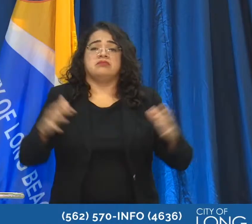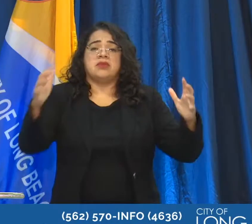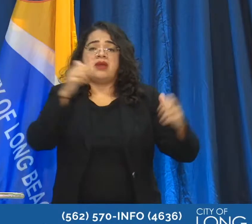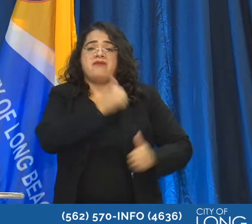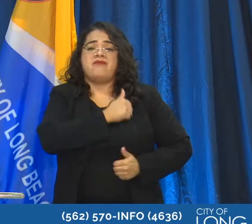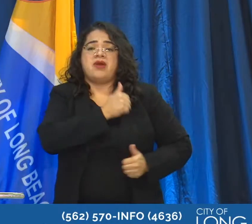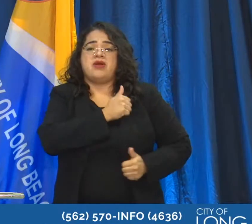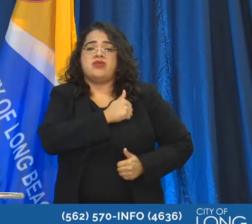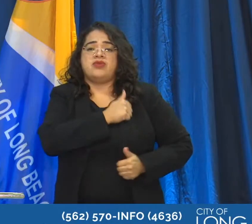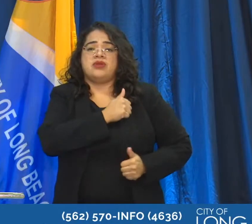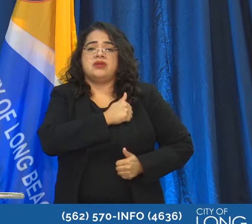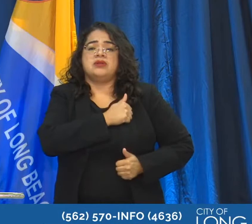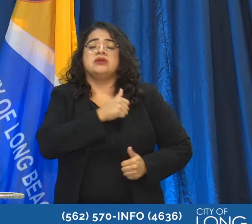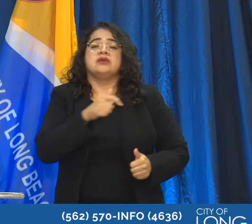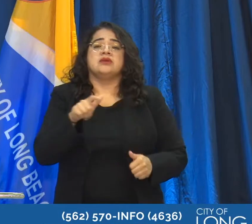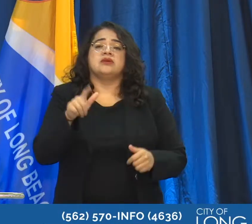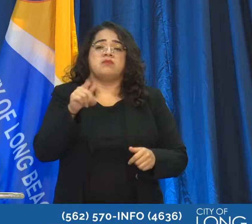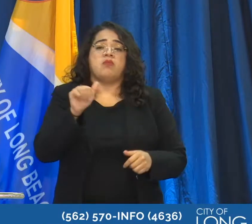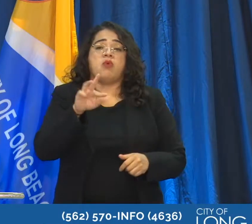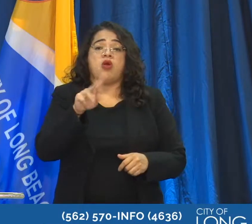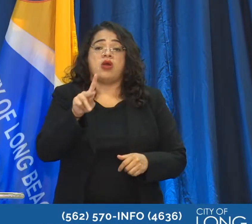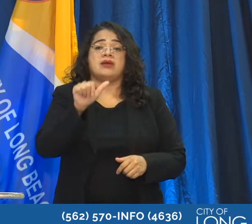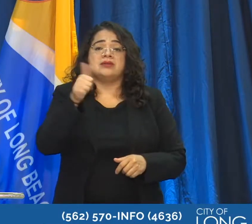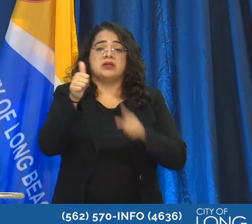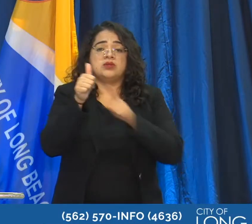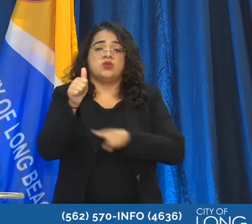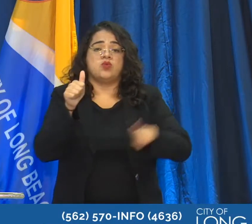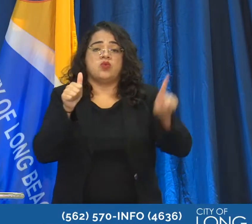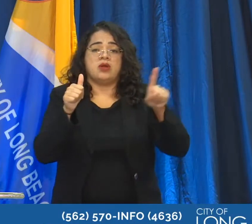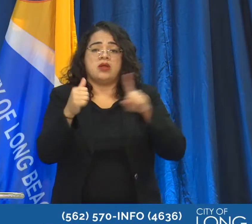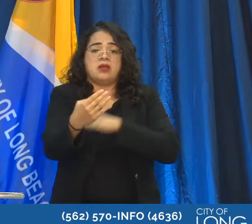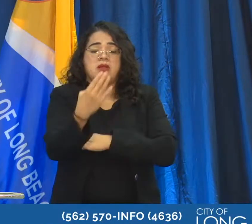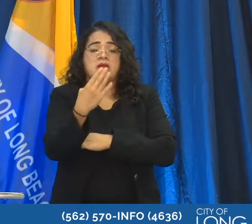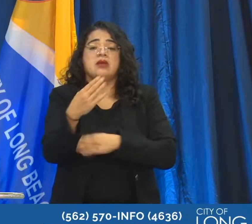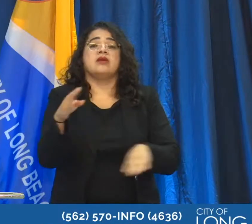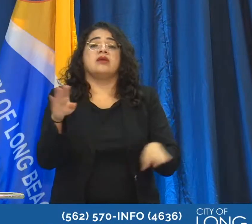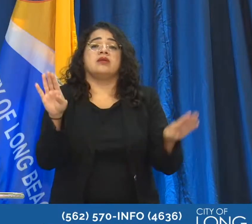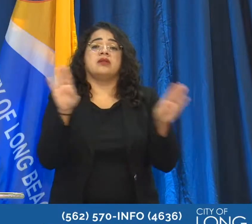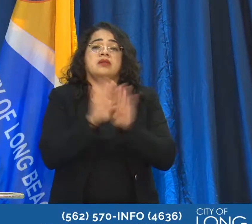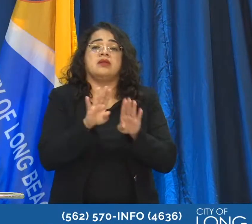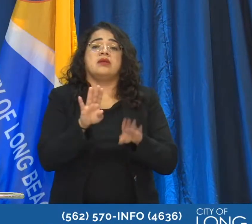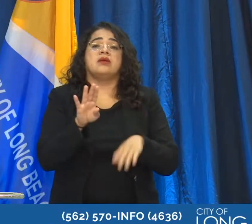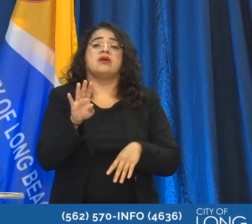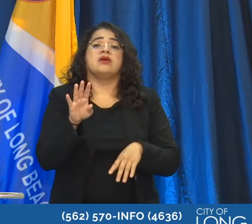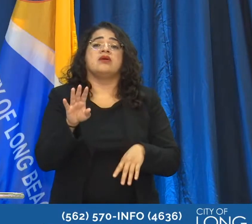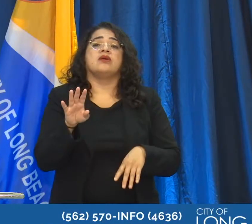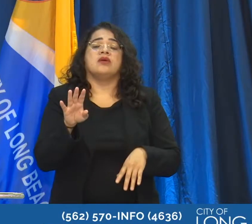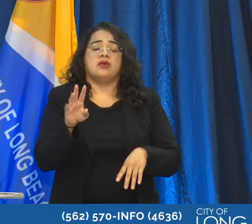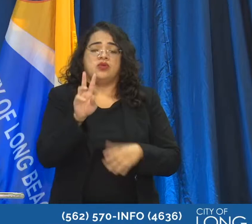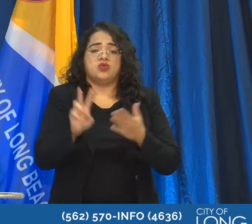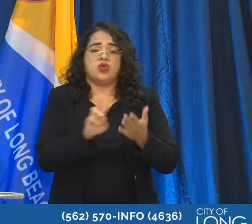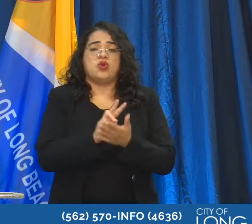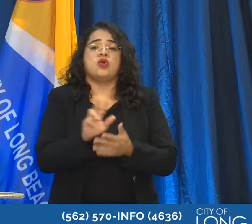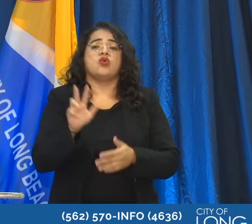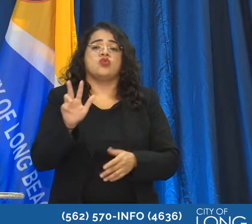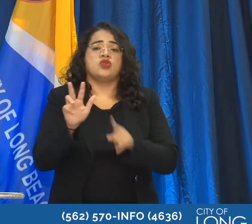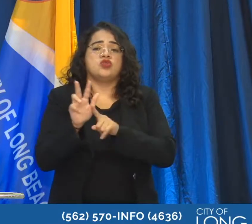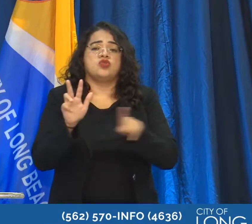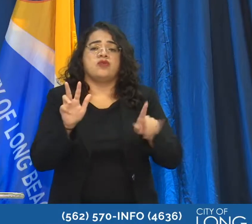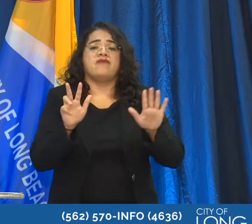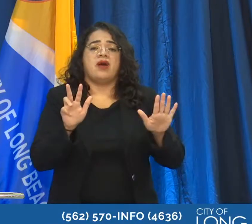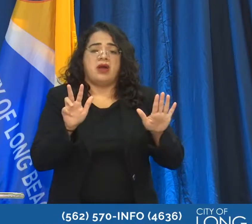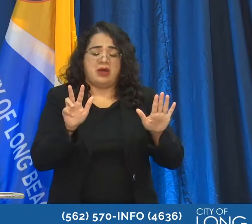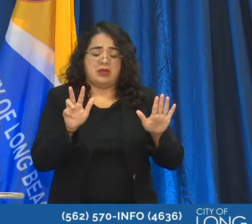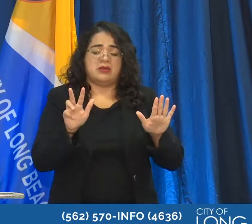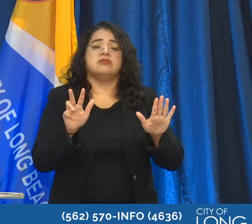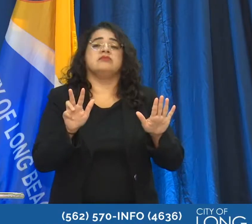será de lunes a viernes de 10 a 1 por la mañana, y luego cerrarán por 2 horas y pocas horas, y